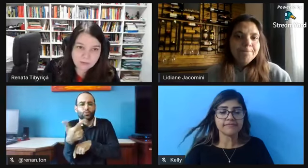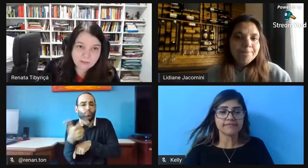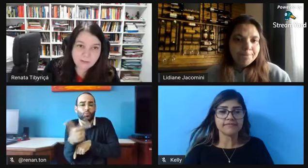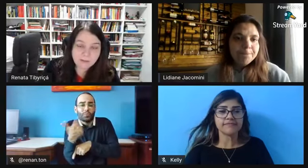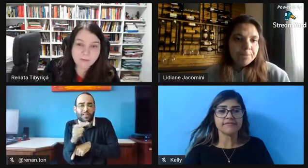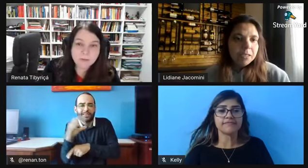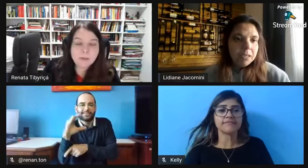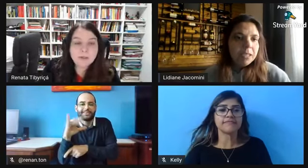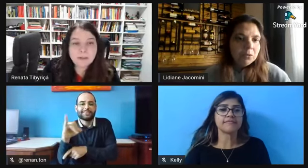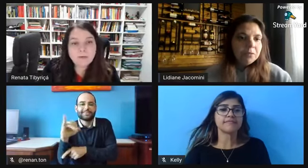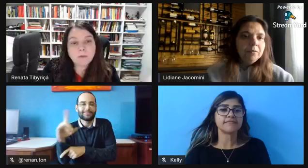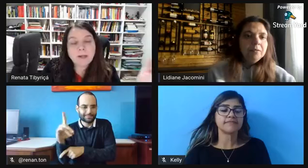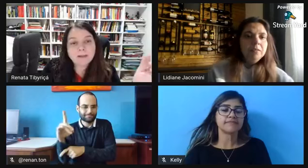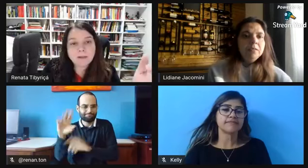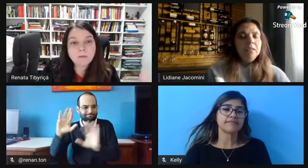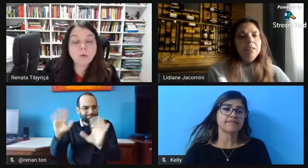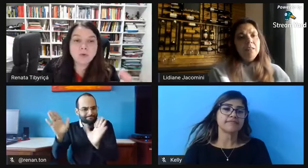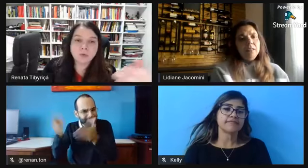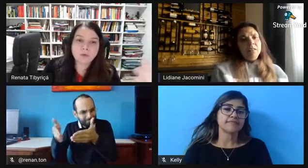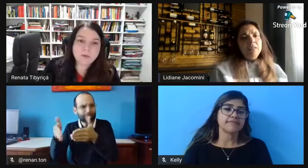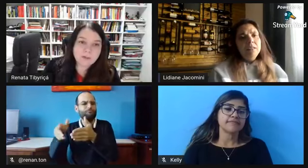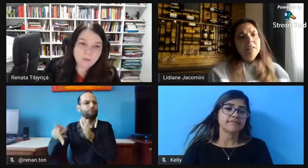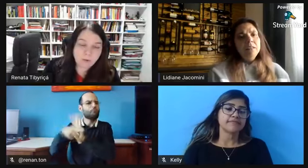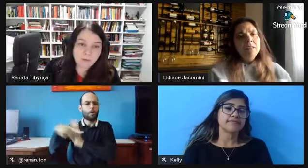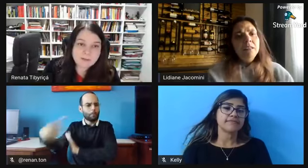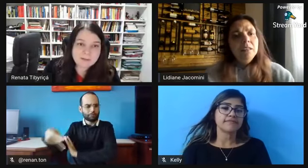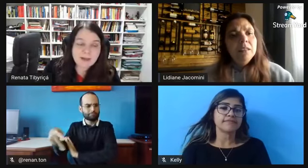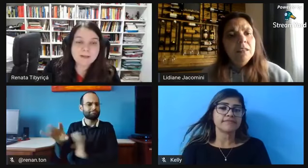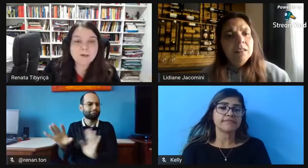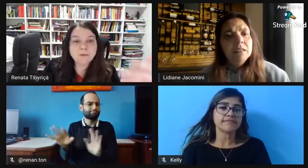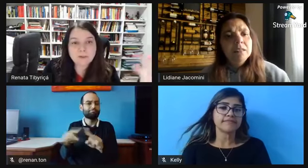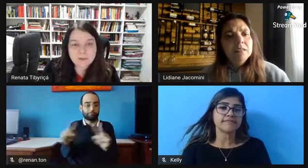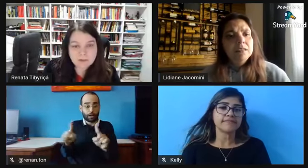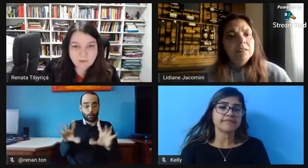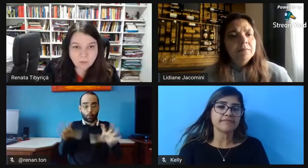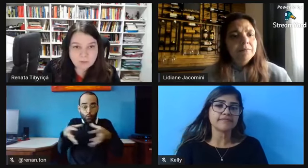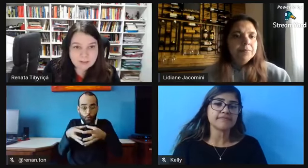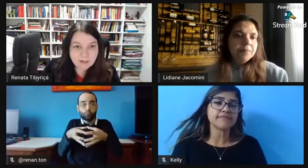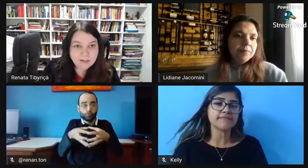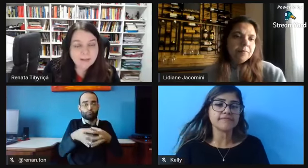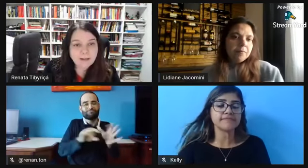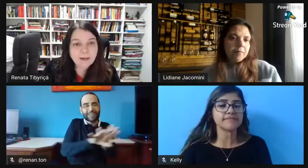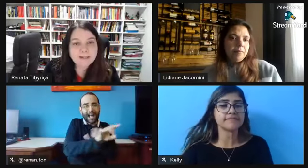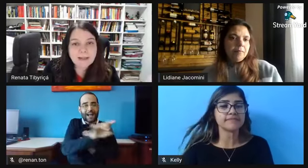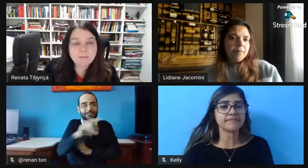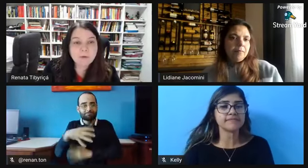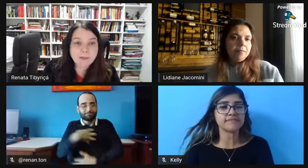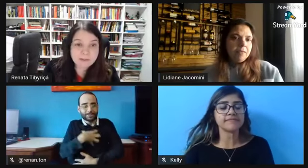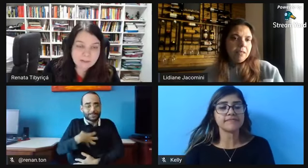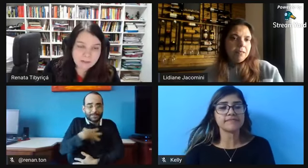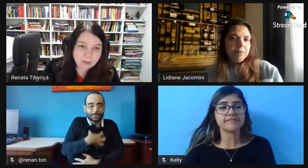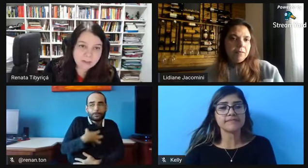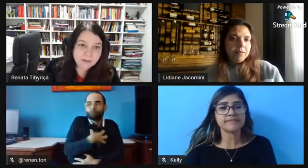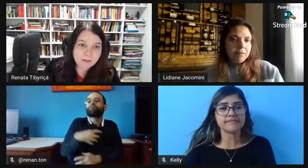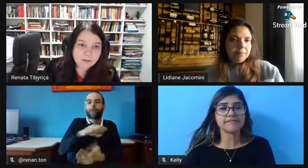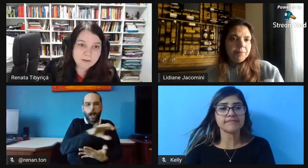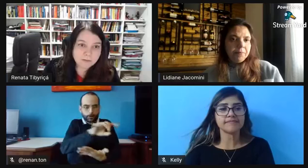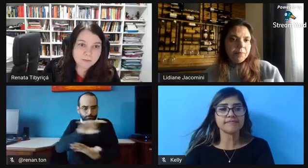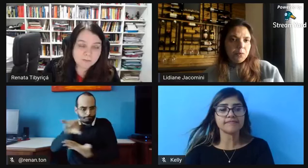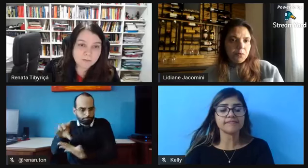que eu estou entendendo. Isso. E como ela tem um conjunto de sintomas, cada um desses sintomas que ela tem recebe uma